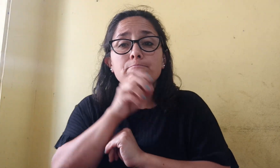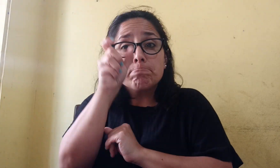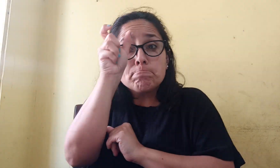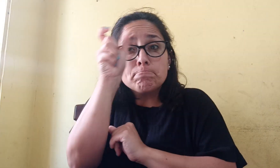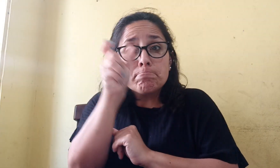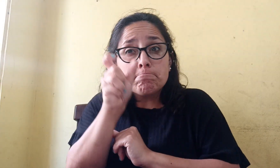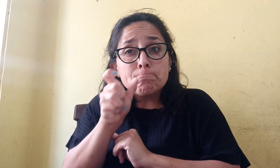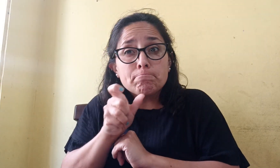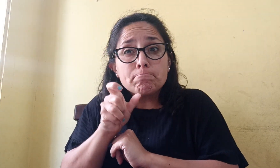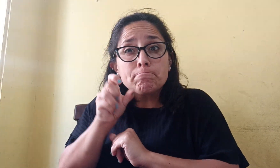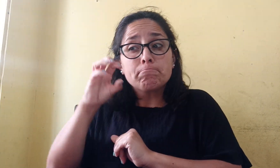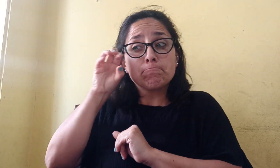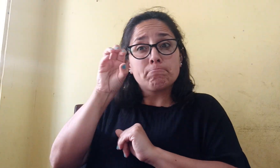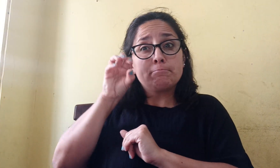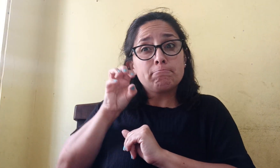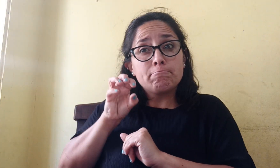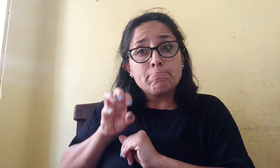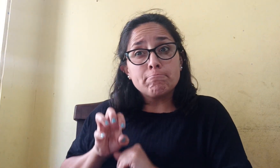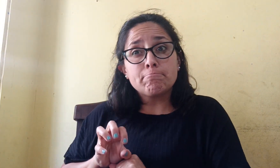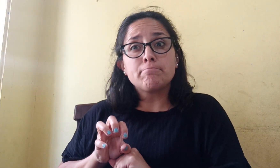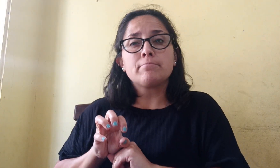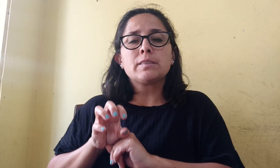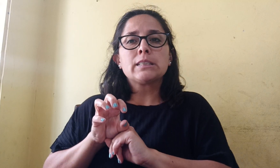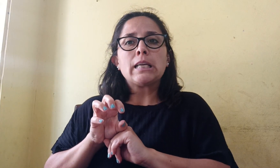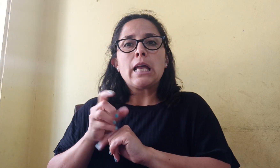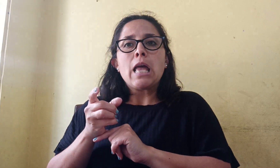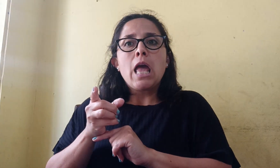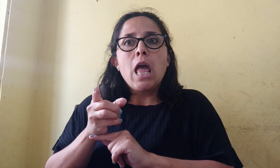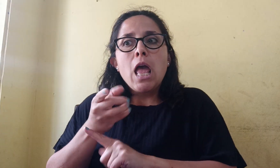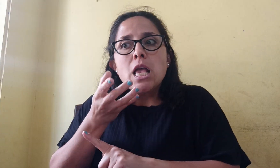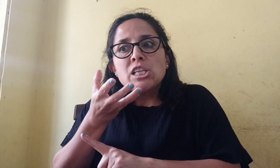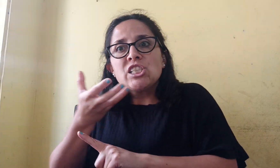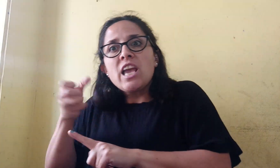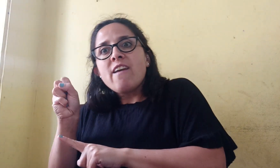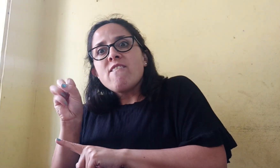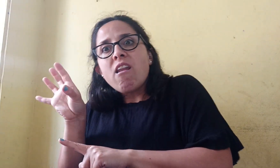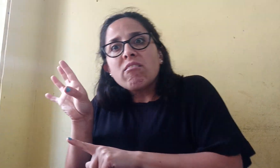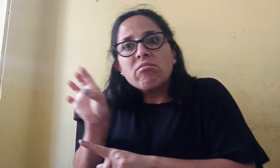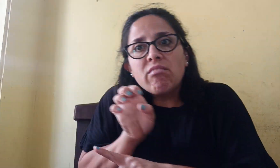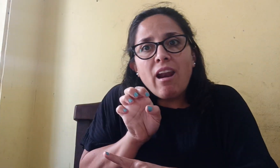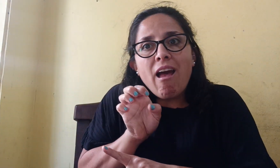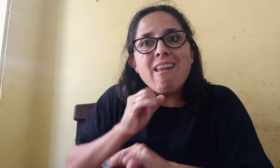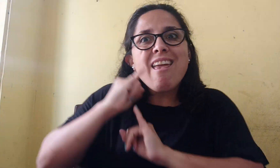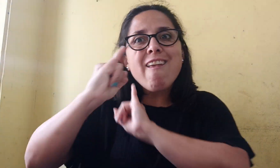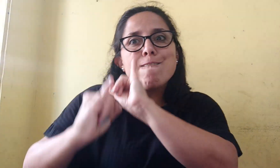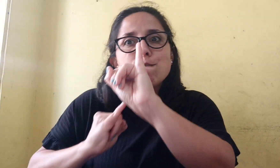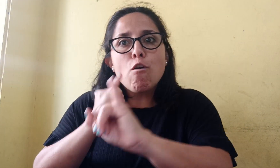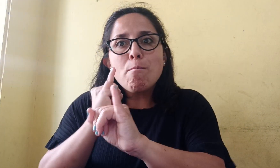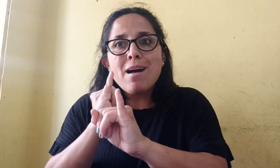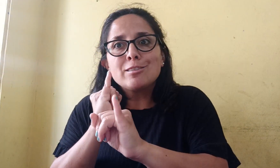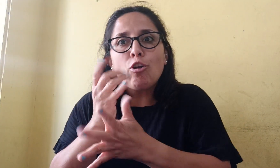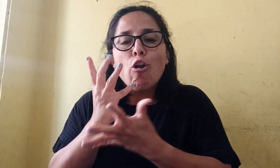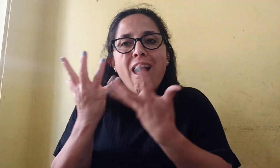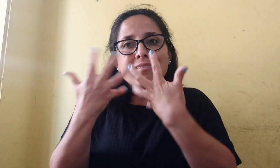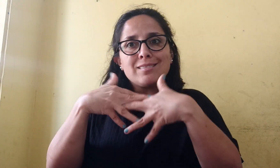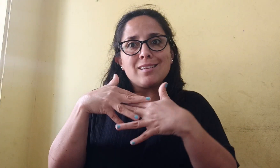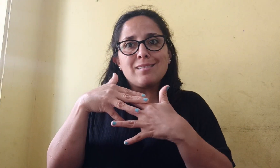estos nervios que llevan y traen información hacia el sistema nervioso central, o sea, hacia